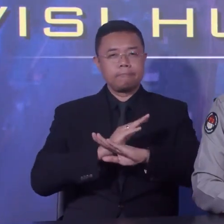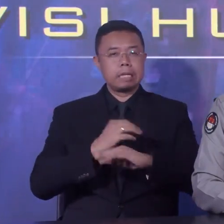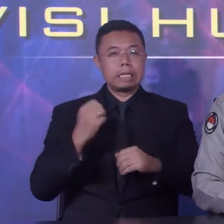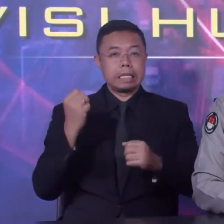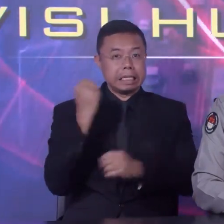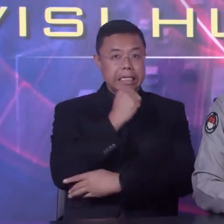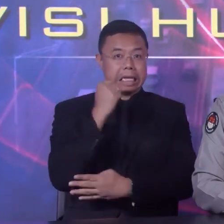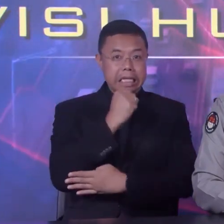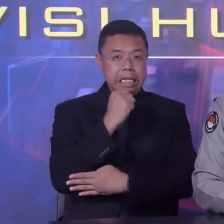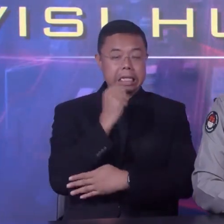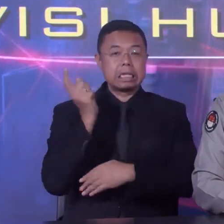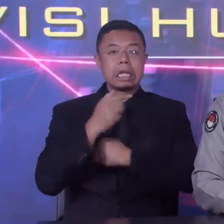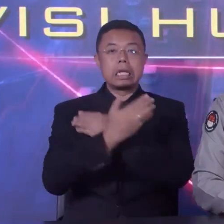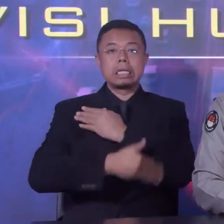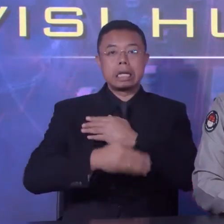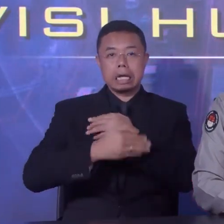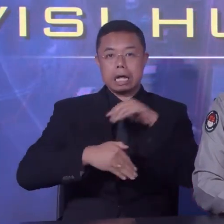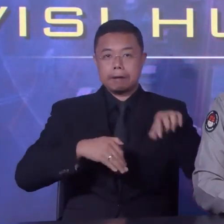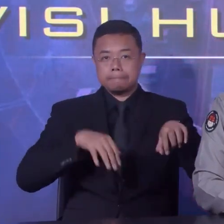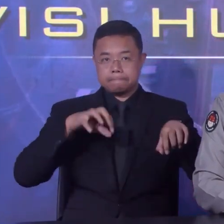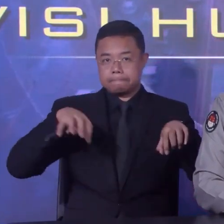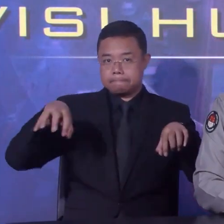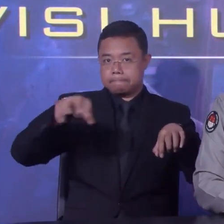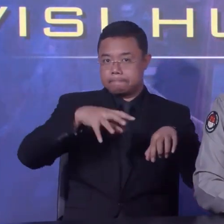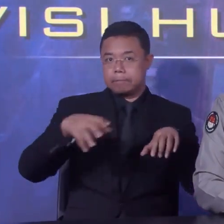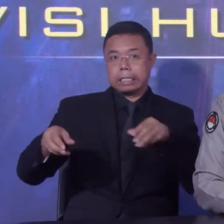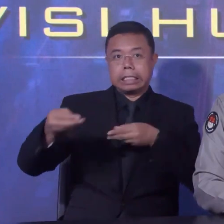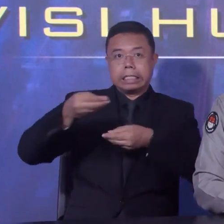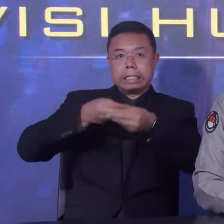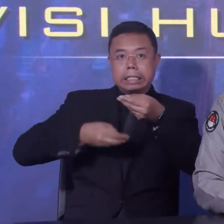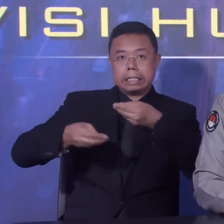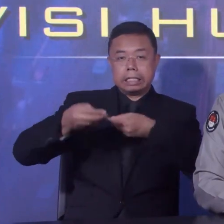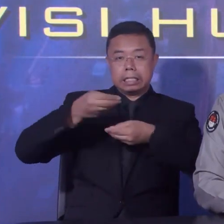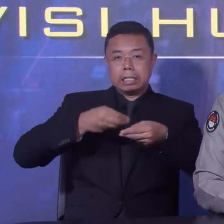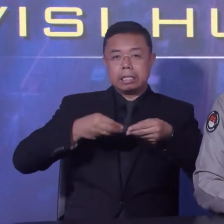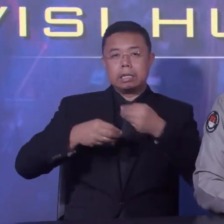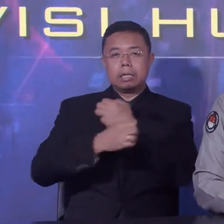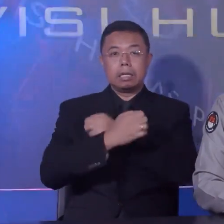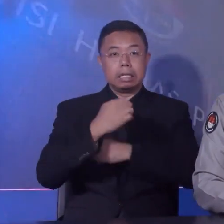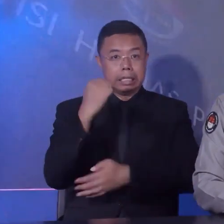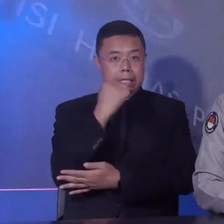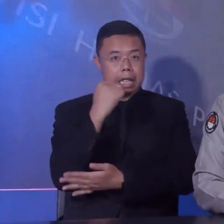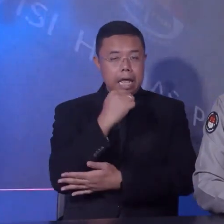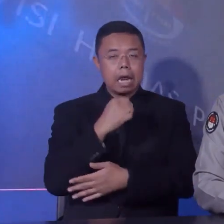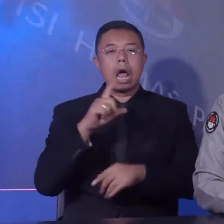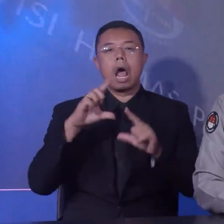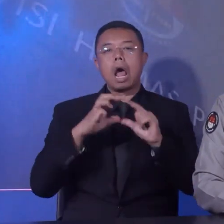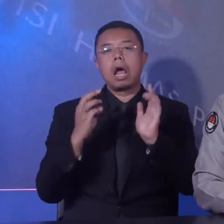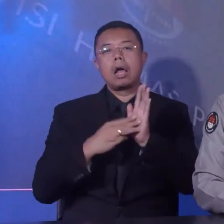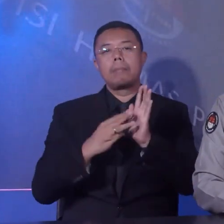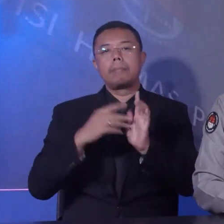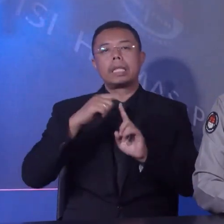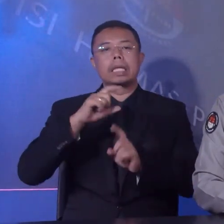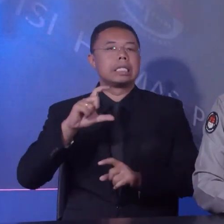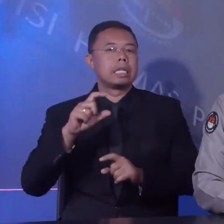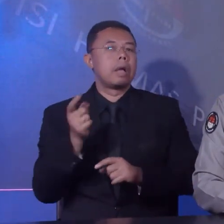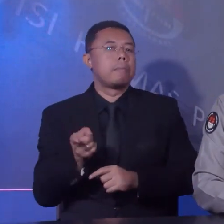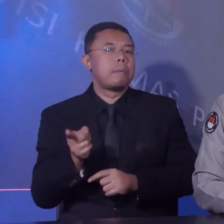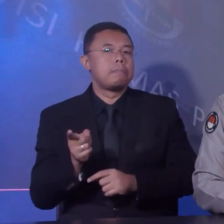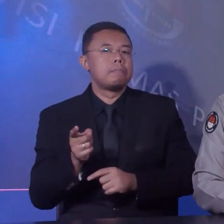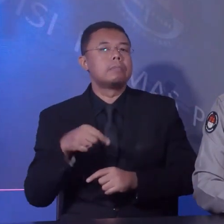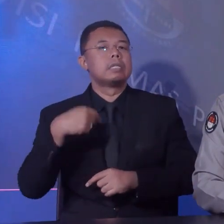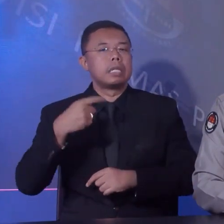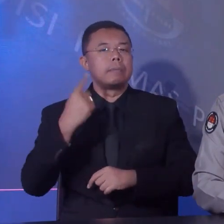transnasional Crime dari masing-masing negara anggota ammtc diadakan setiap tahun atas dasar kesepakatan